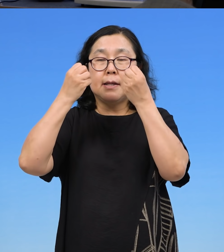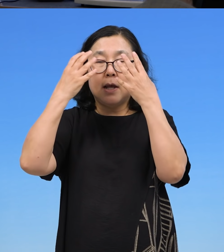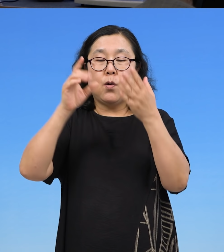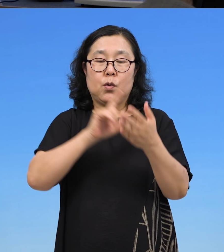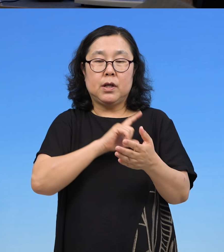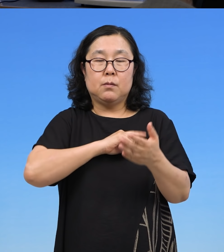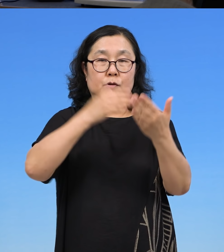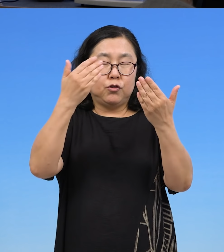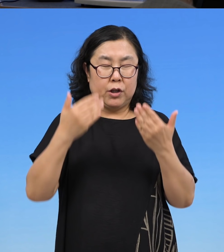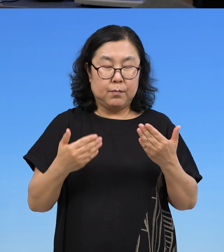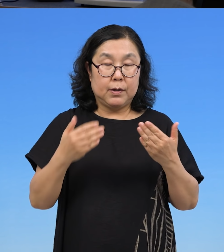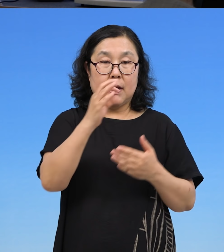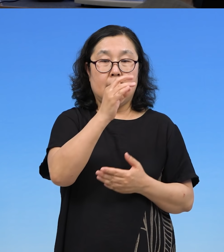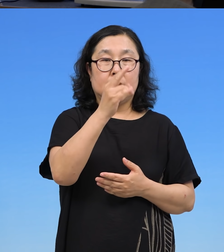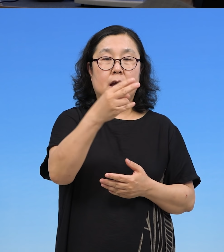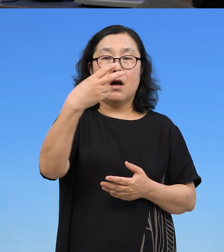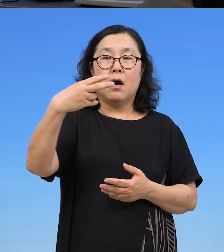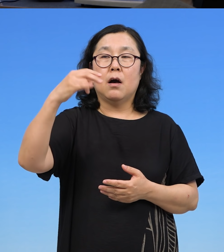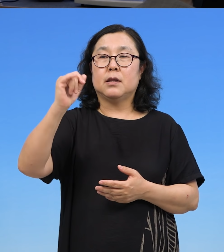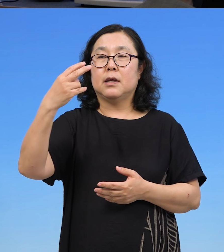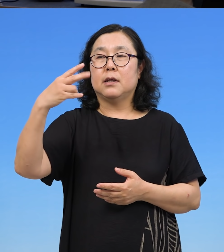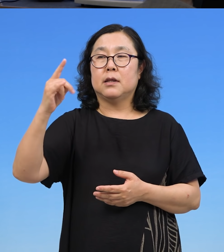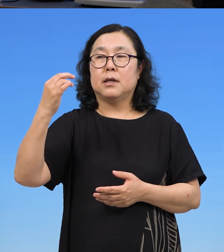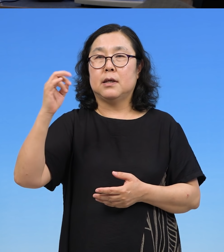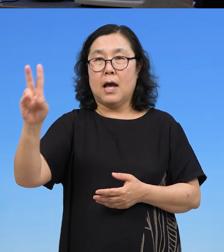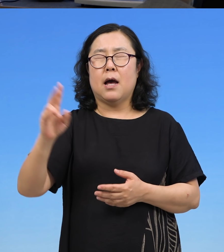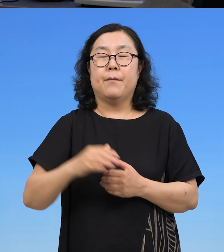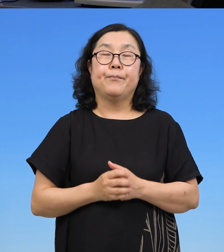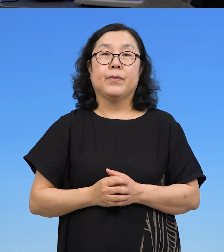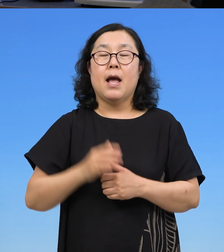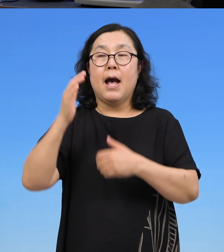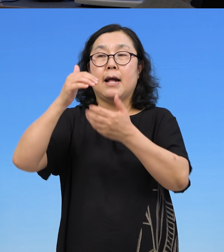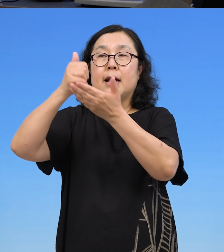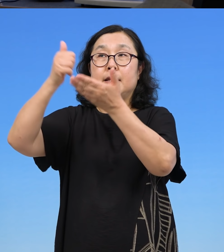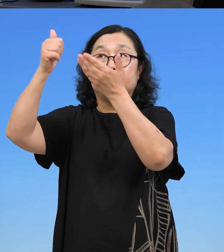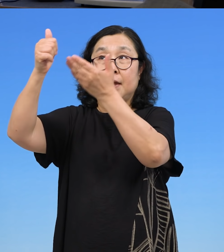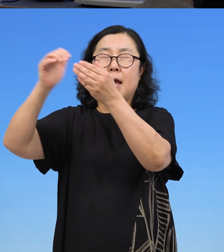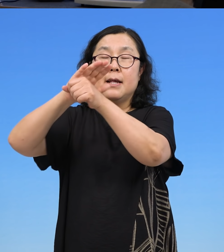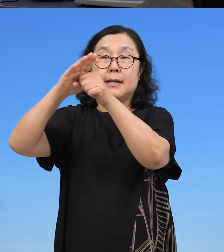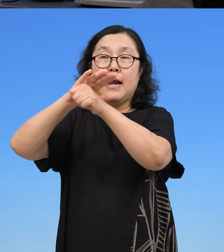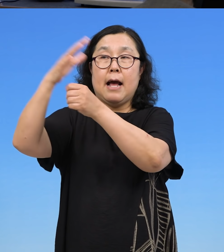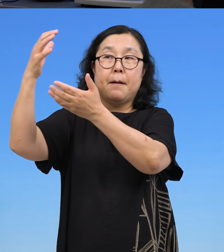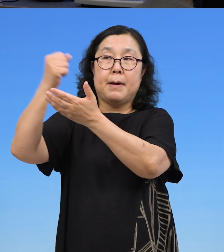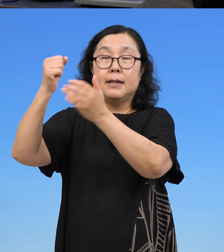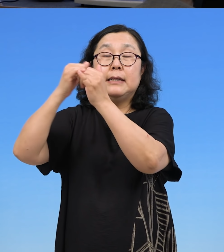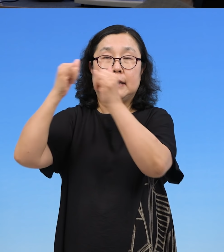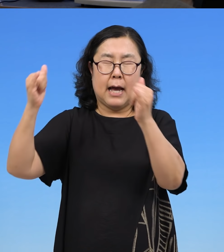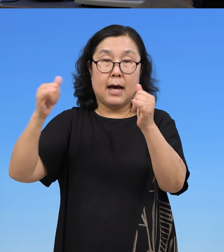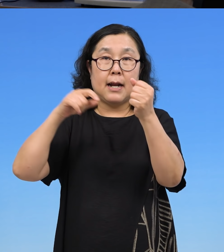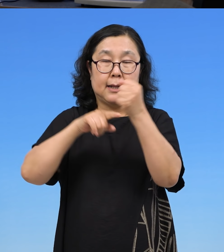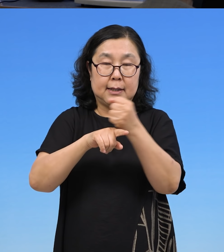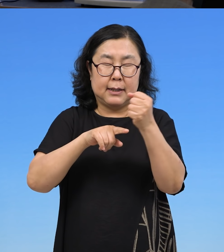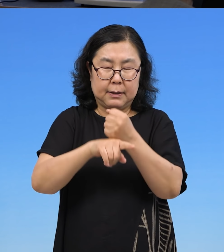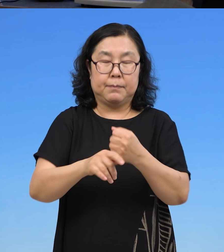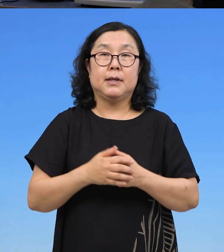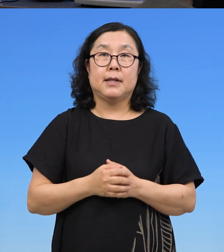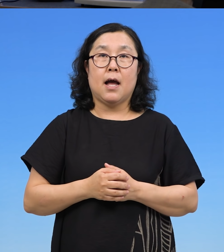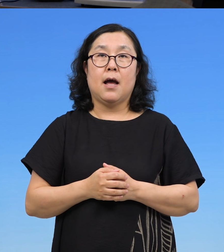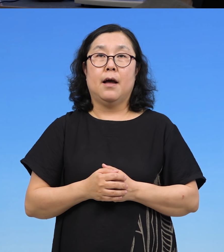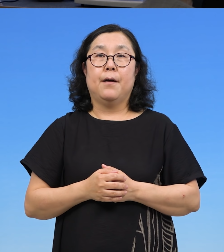주셨는데 여디디아예요 여디디아는 하나님께 사랑받는 자라는 뜻이에요 제가 이 말씀을 묵상하다가 왜